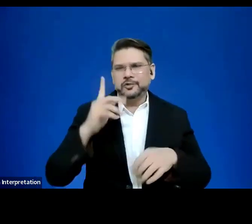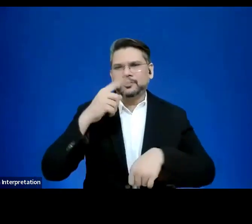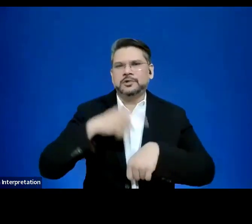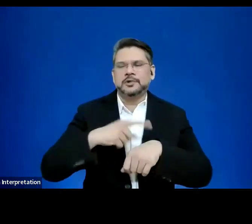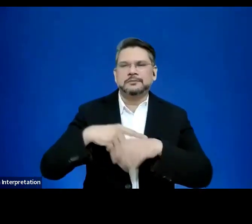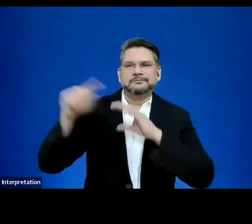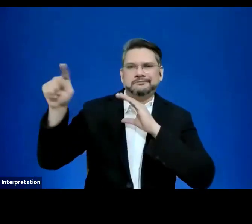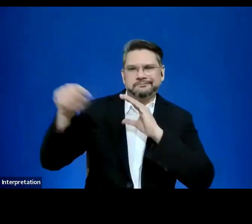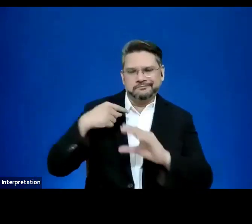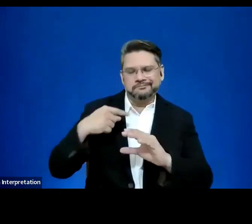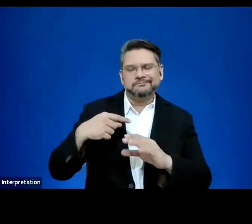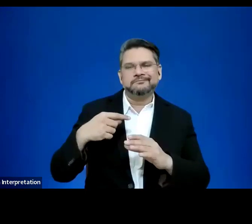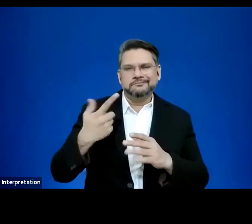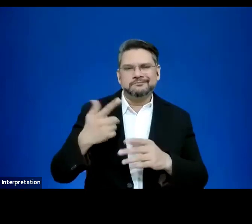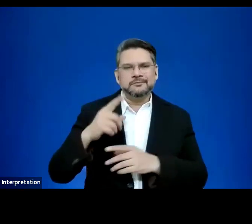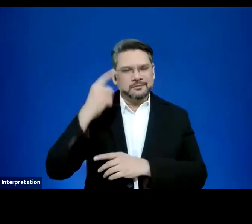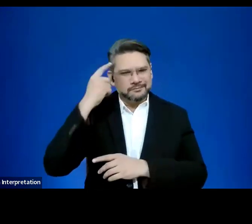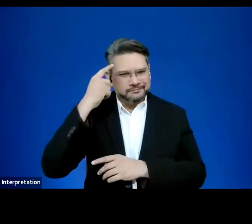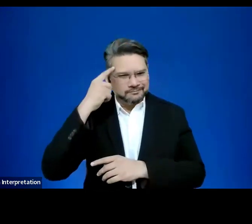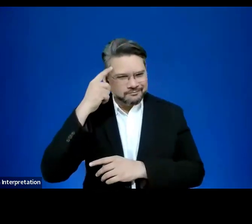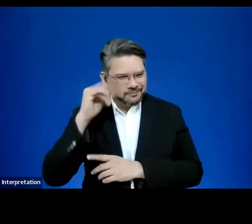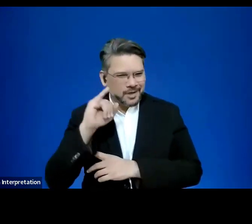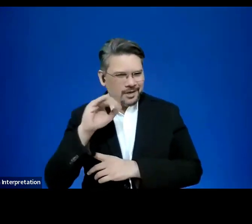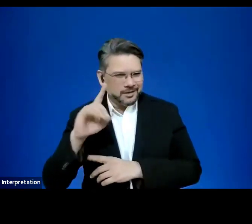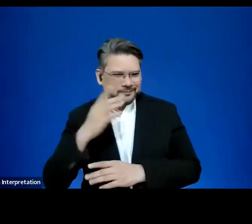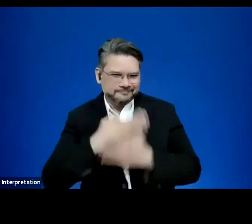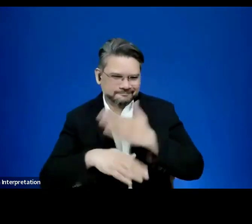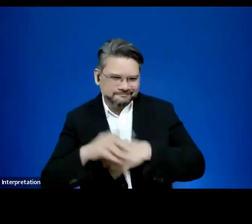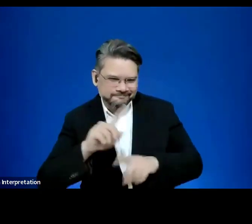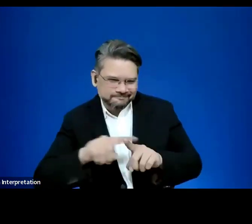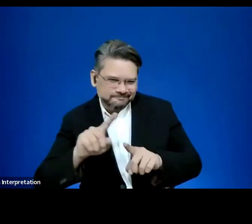非常有这些残疾包容性的这个梦想，